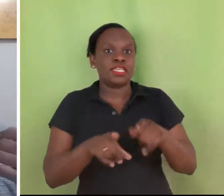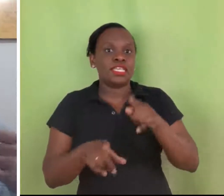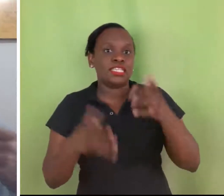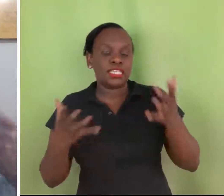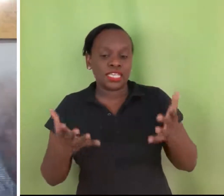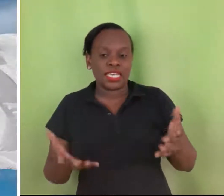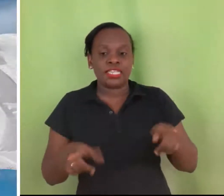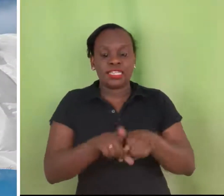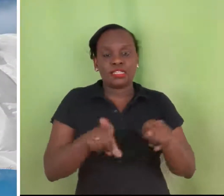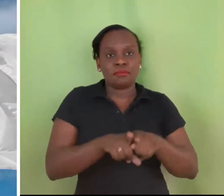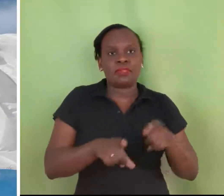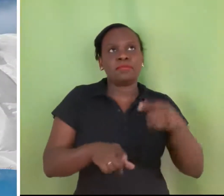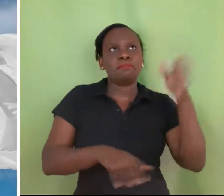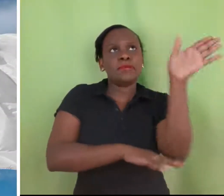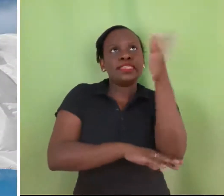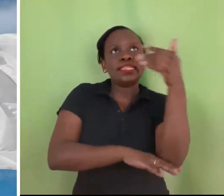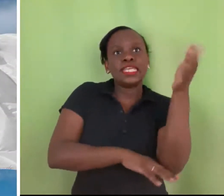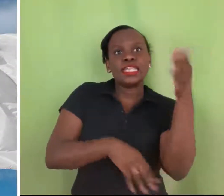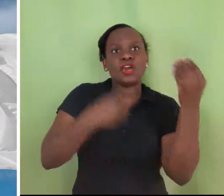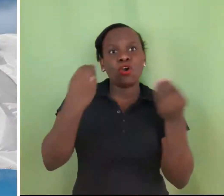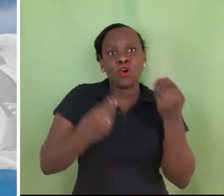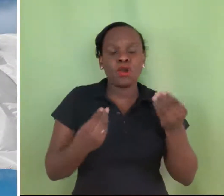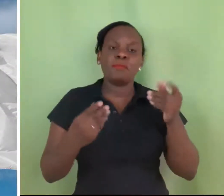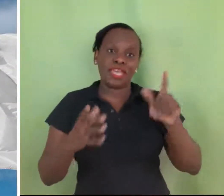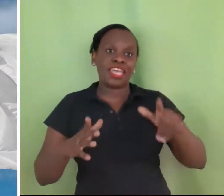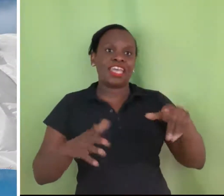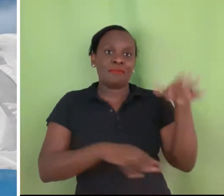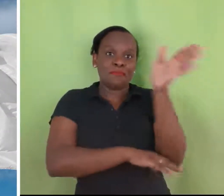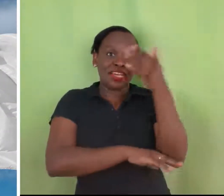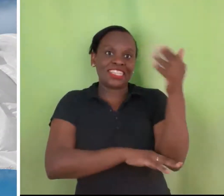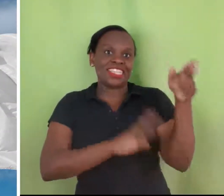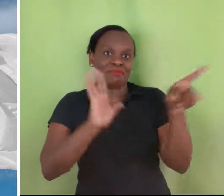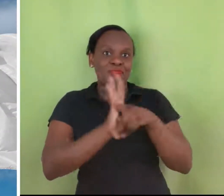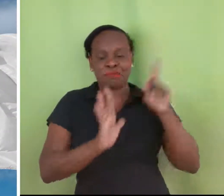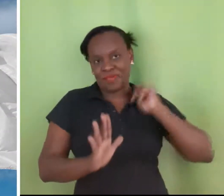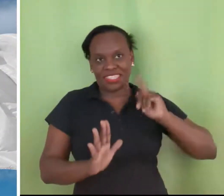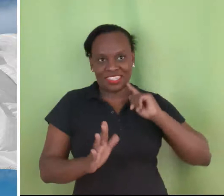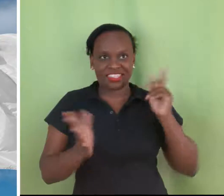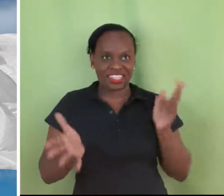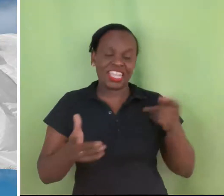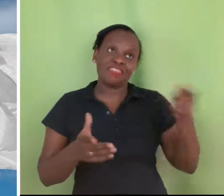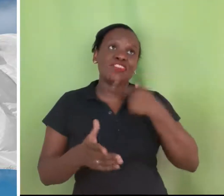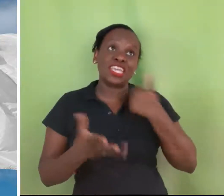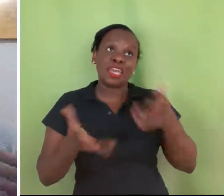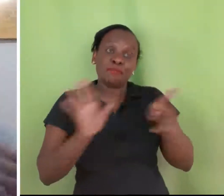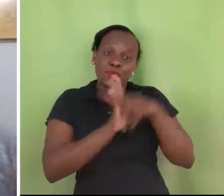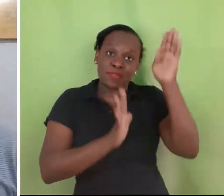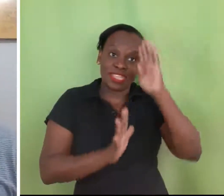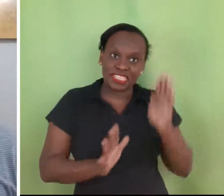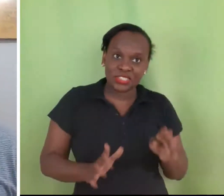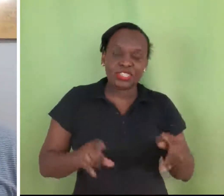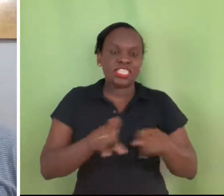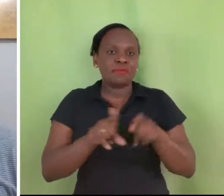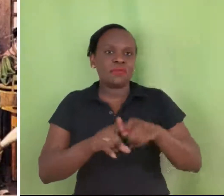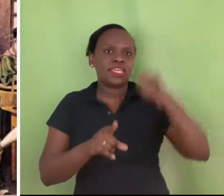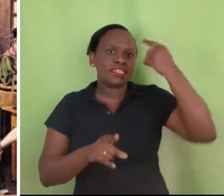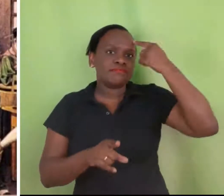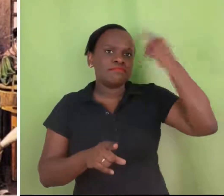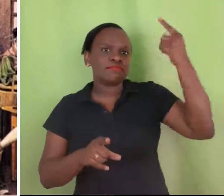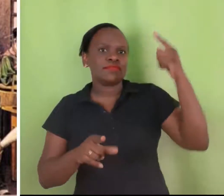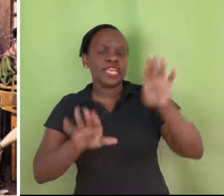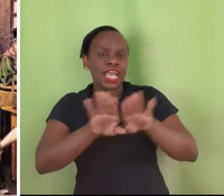inclusive ideias para a bandeira, né, que hoje é a bandeira do estado de Minas Gerais, né, ideias de abrir manufaturas,